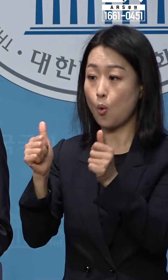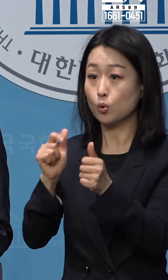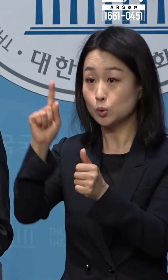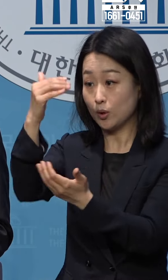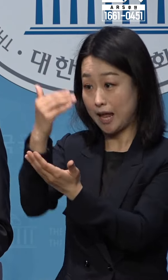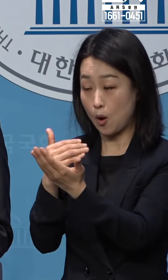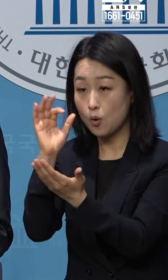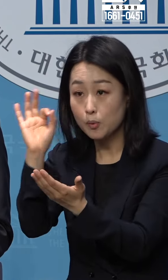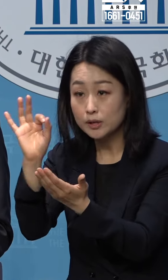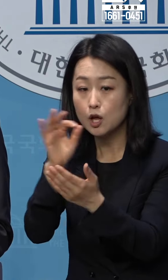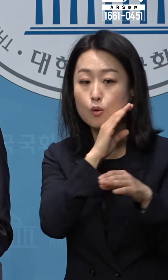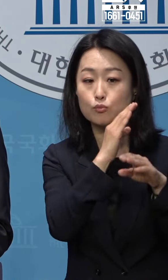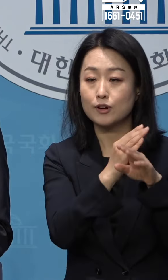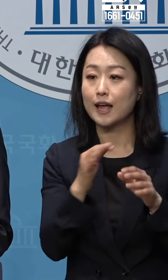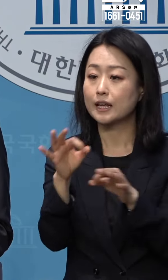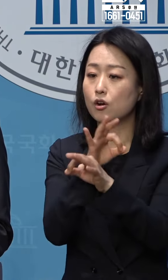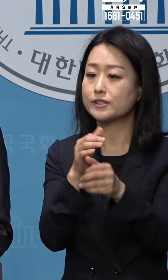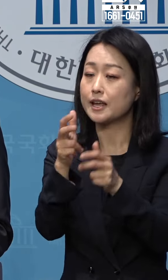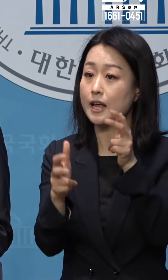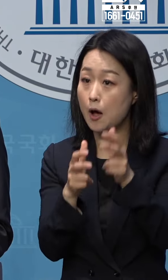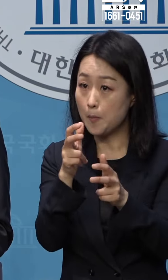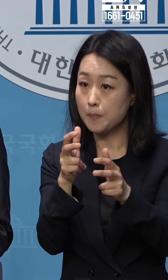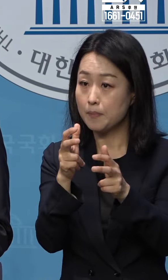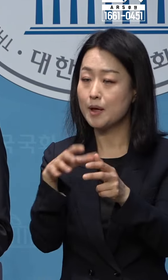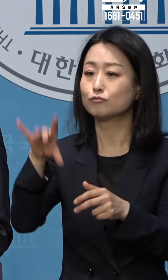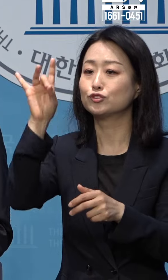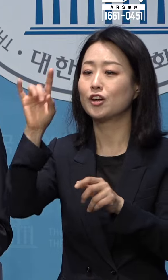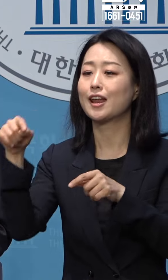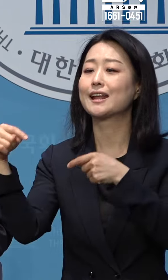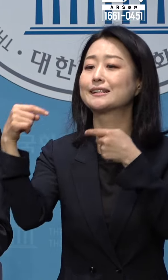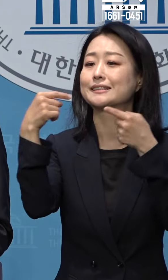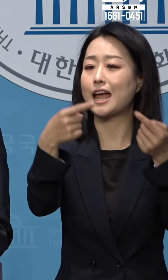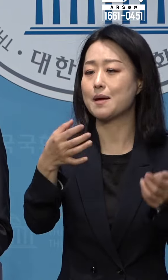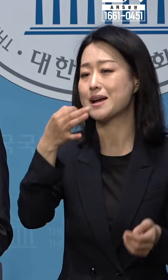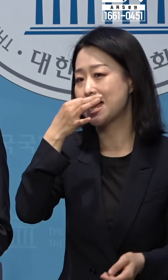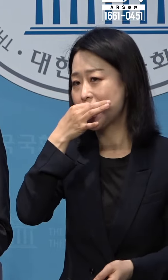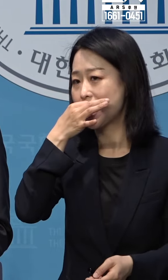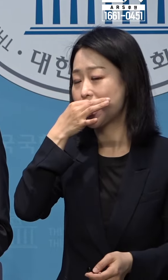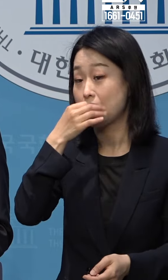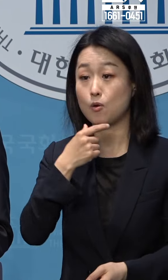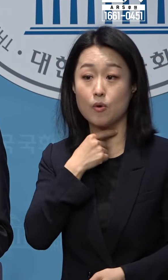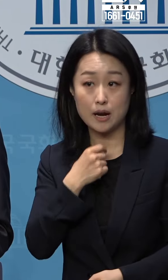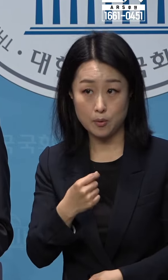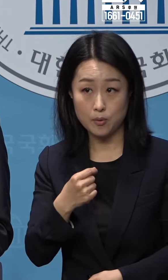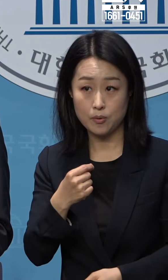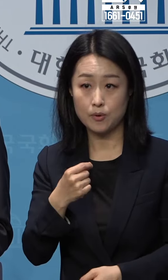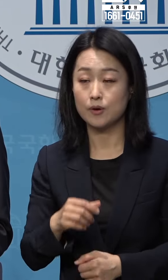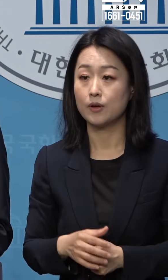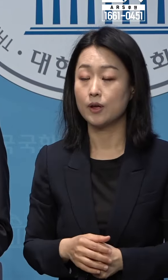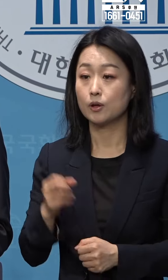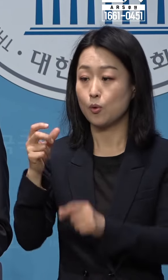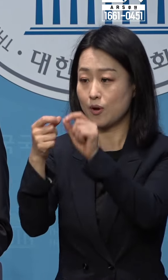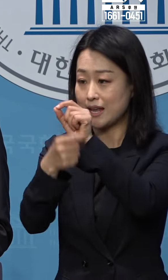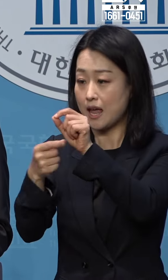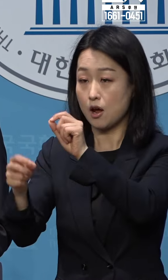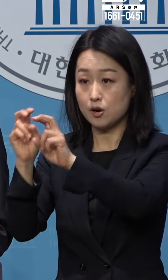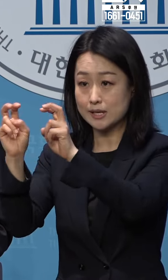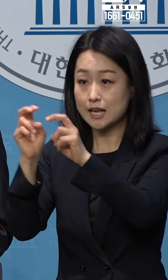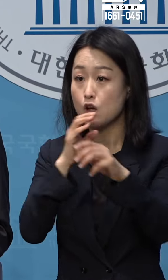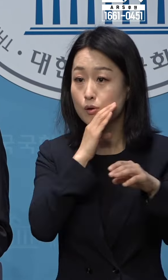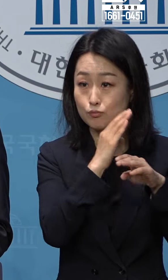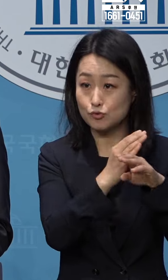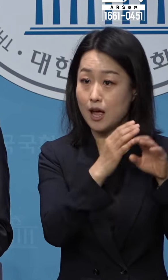북과의 경제협력 사업에 우선적 참여 기회라는 이권을 얻을뿐만 아니라 사가